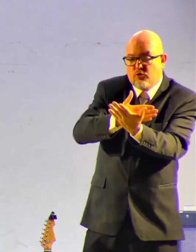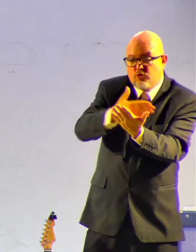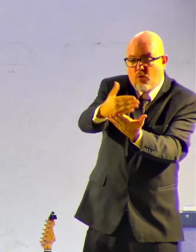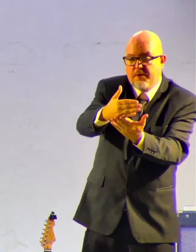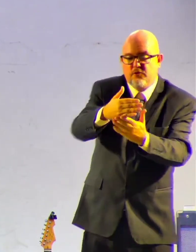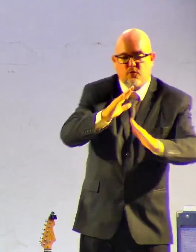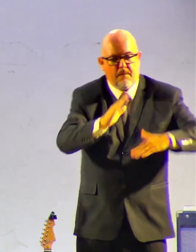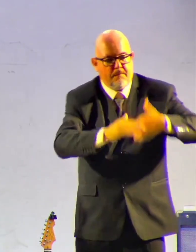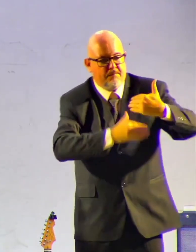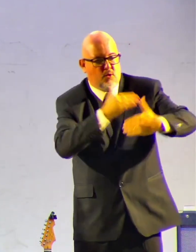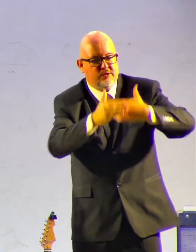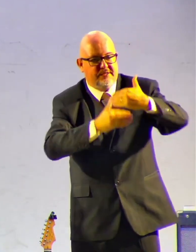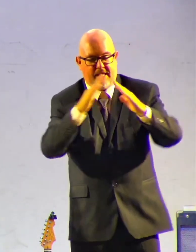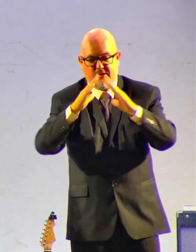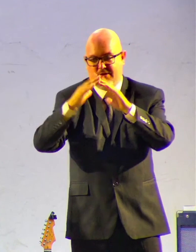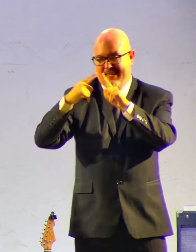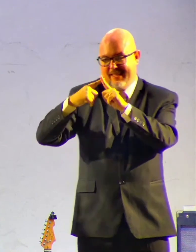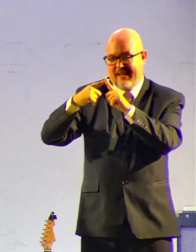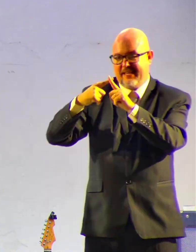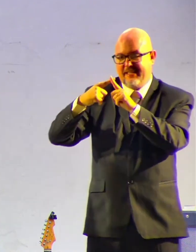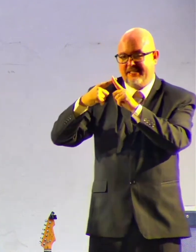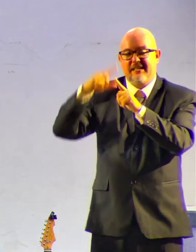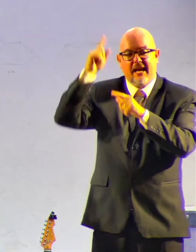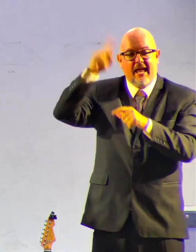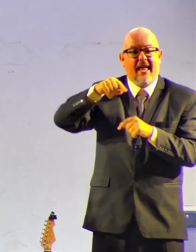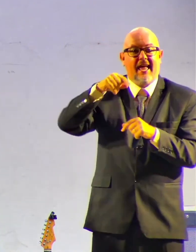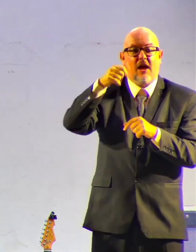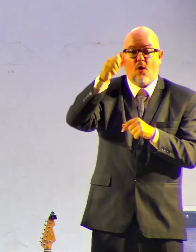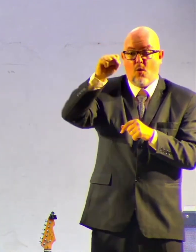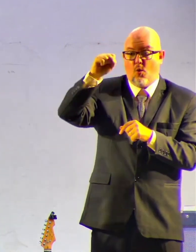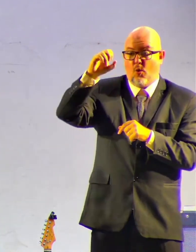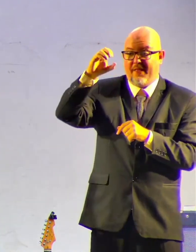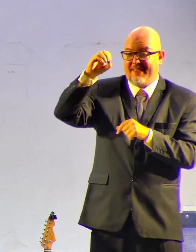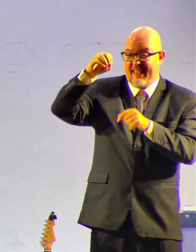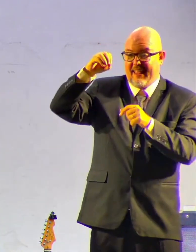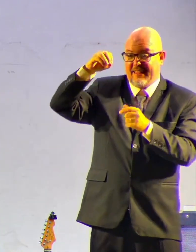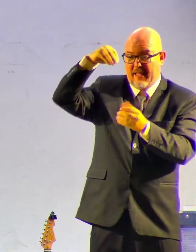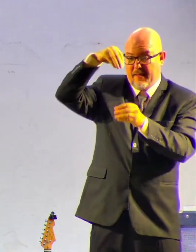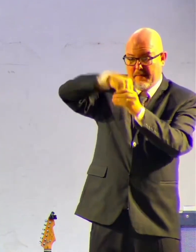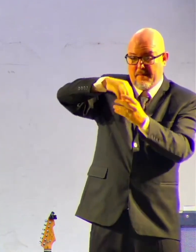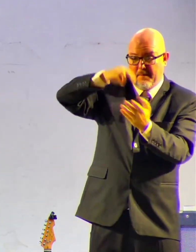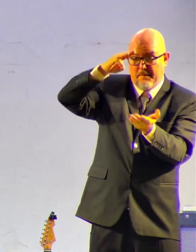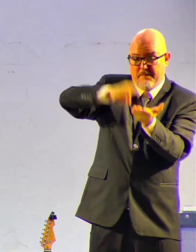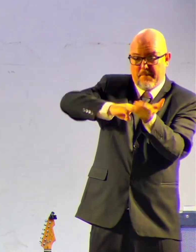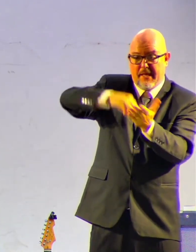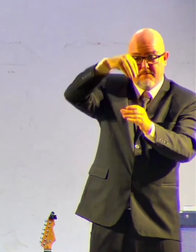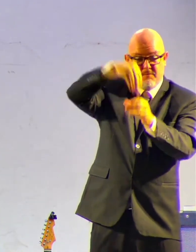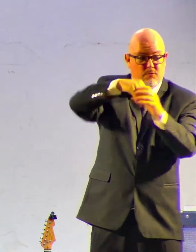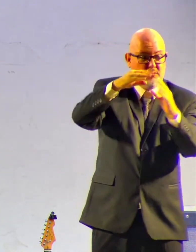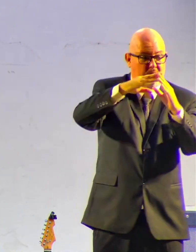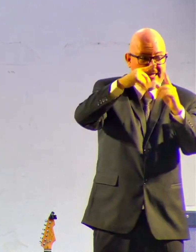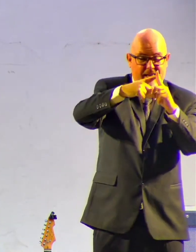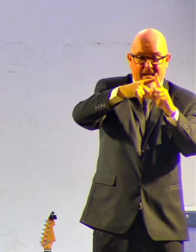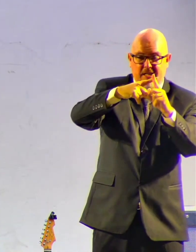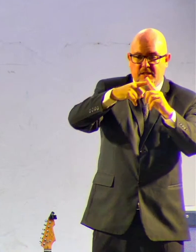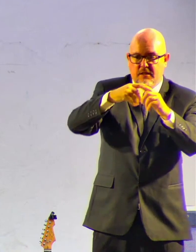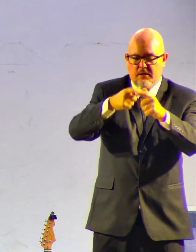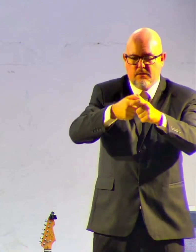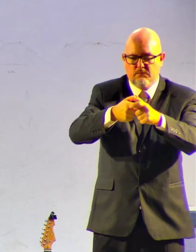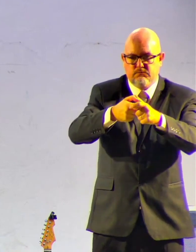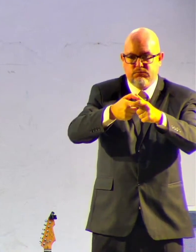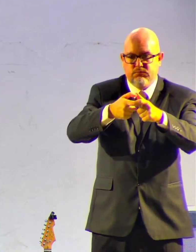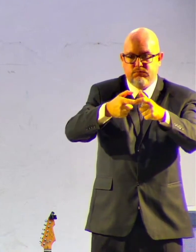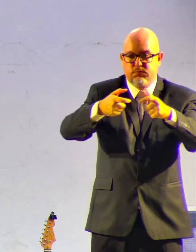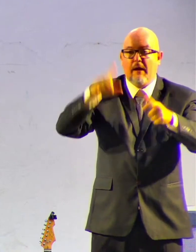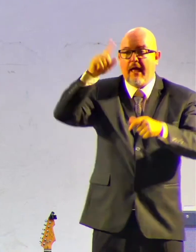aquele processo com uma igreja de apenas 80 membros na Romênia. Tudo começou no